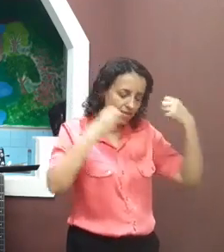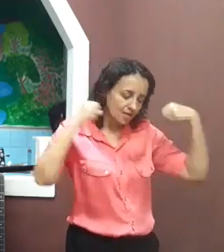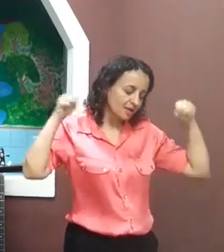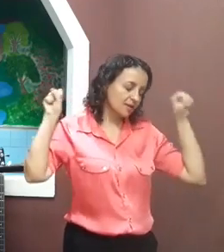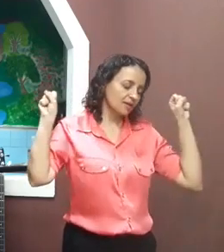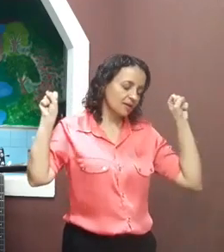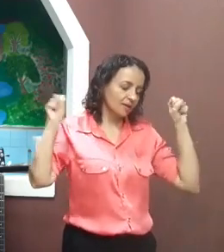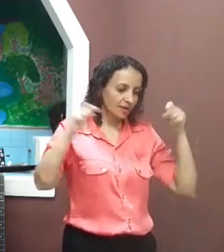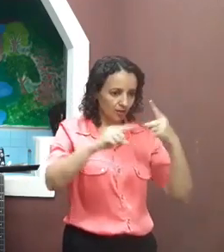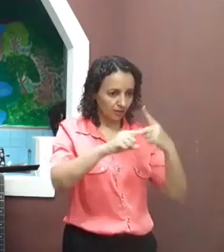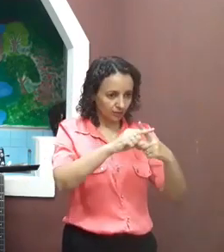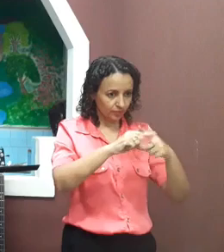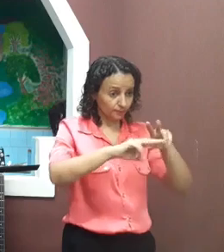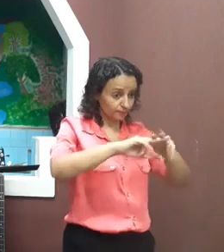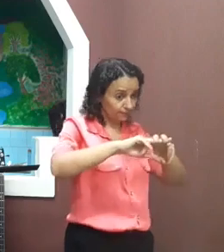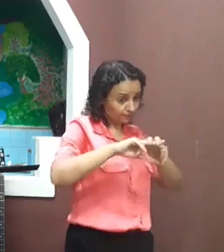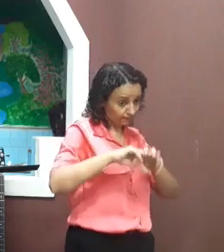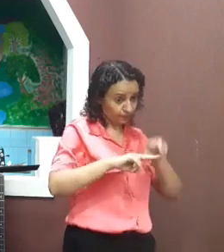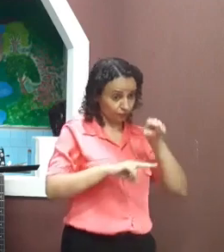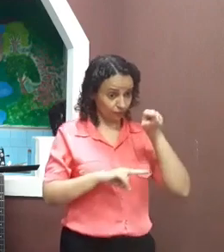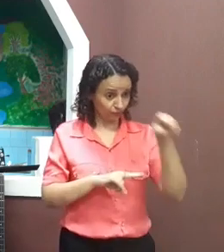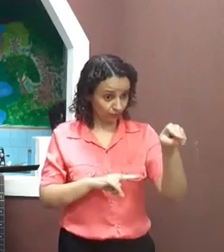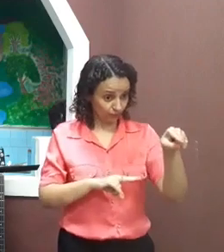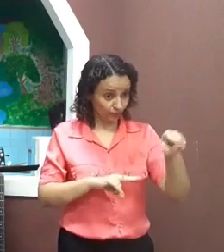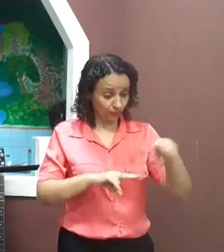Não despreze você.